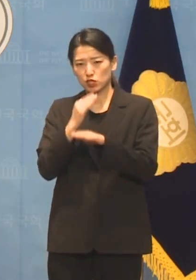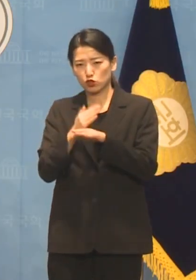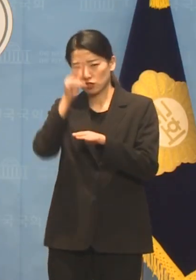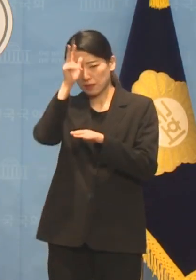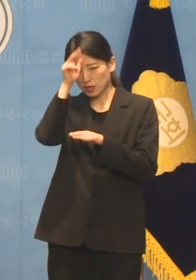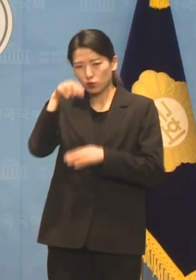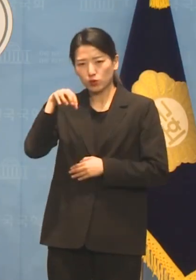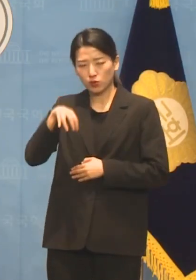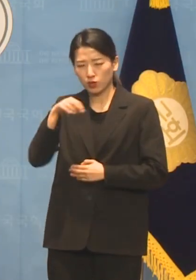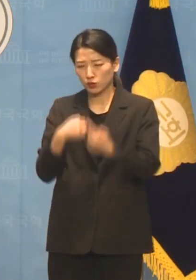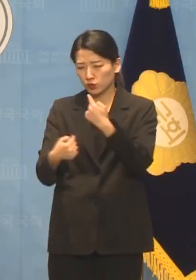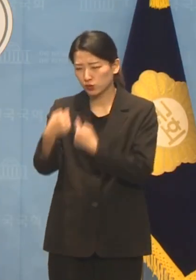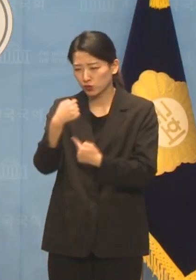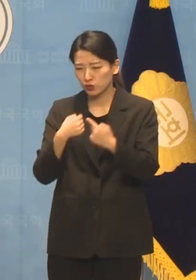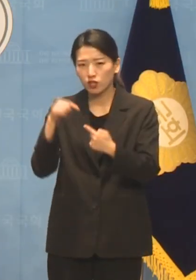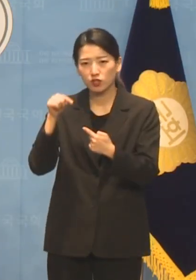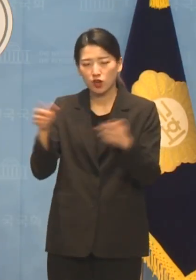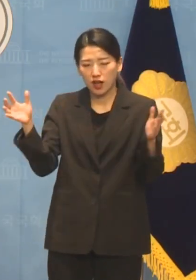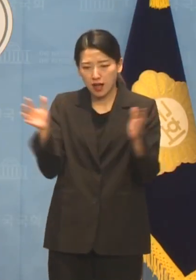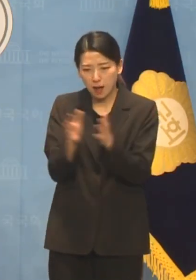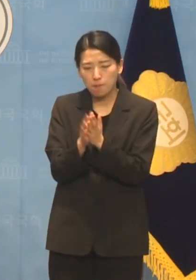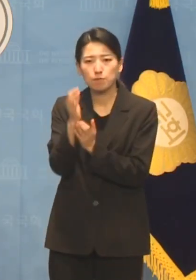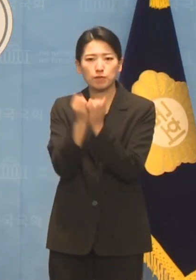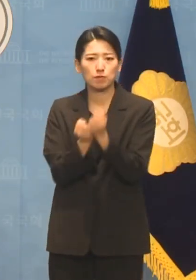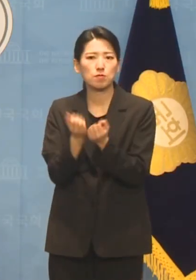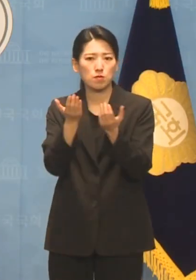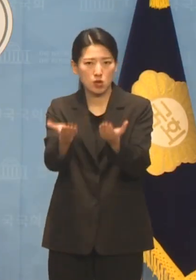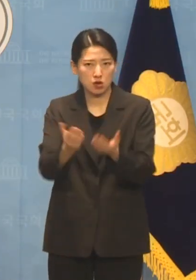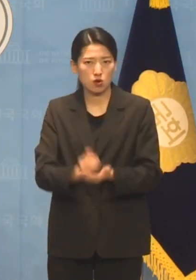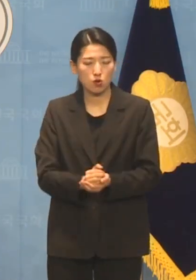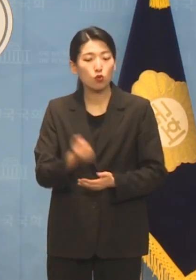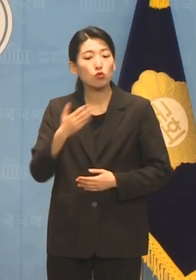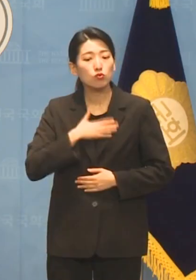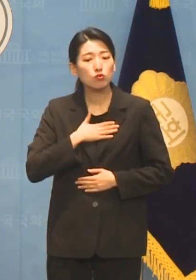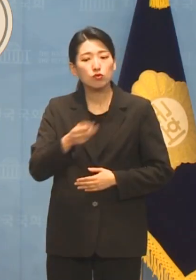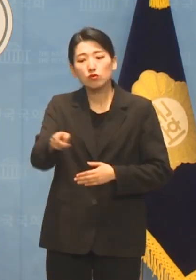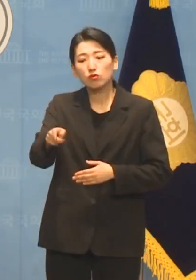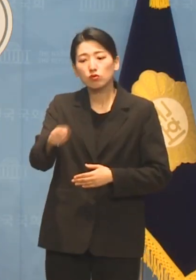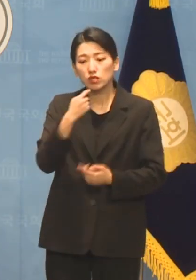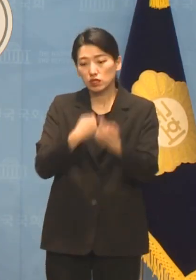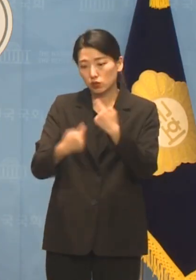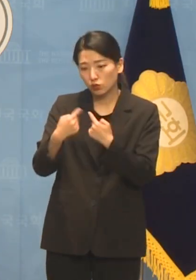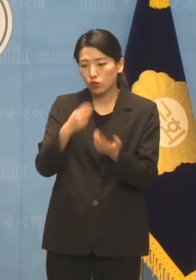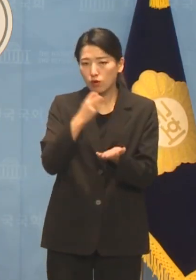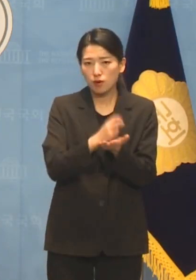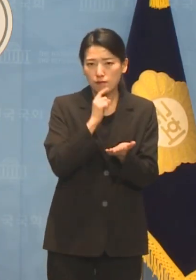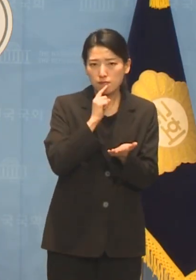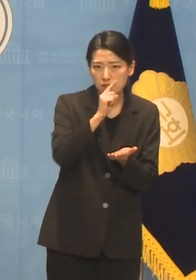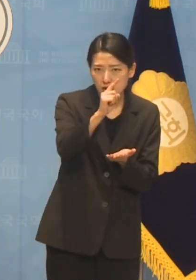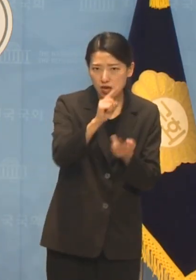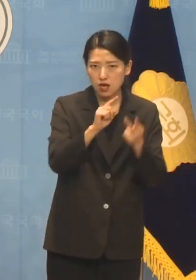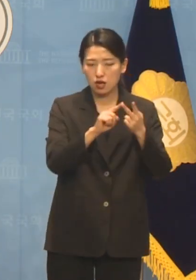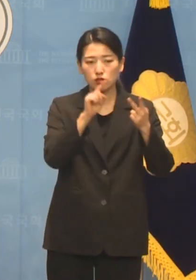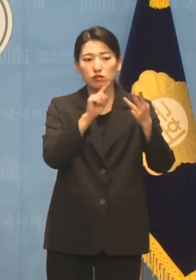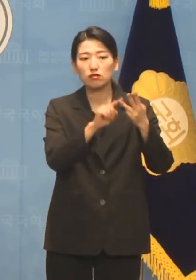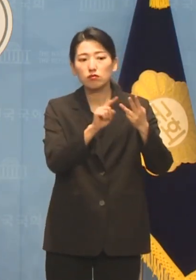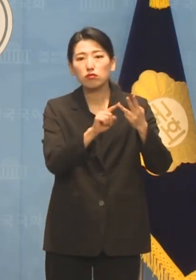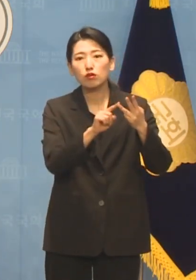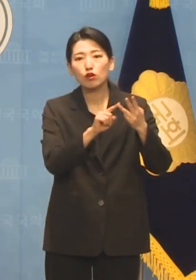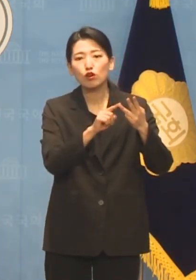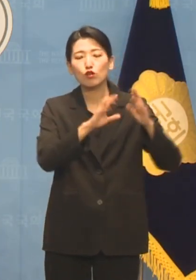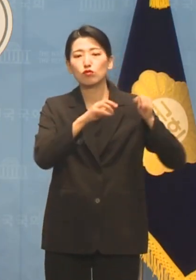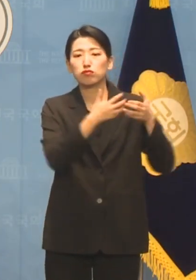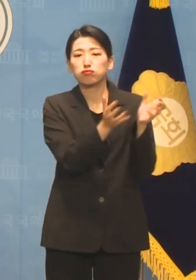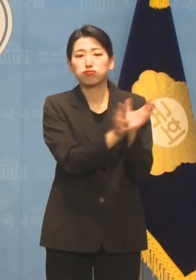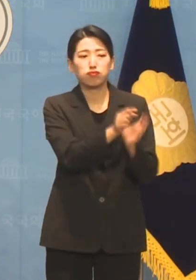키워드, 허위조작감시단의 법적 대응 현황 그리고 국내임 거짓 시리즈 33,